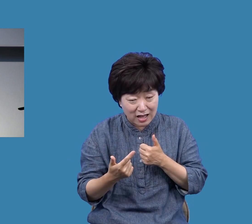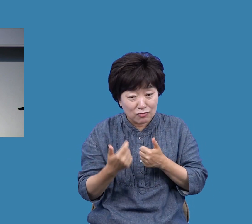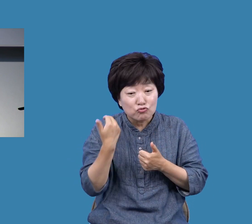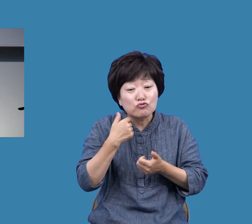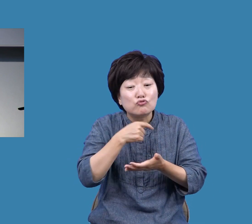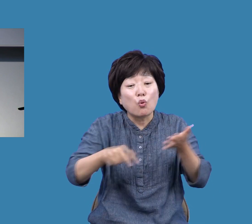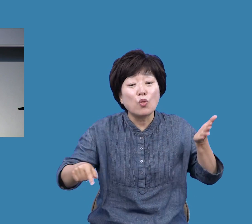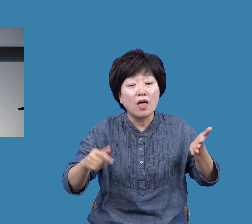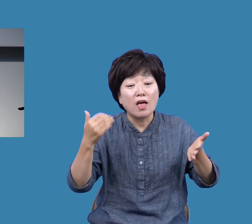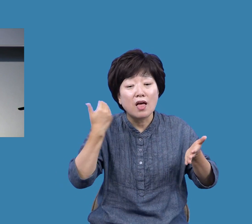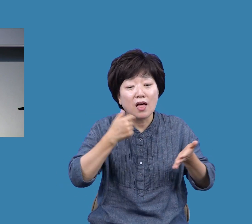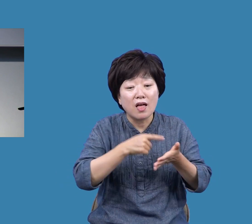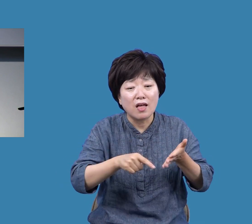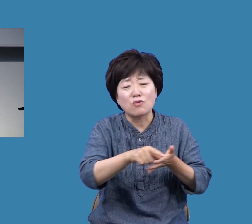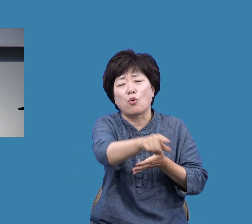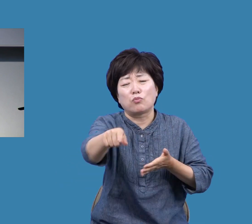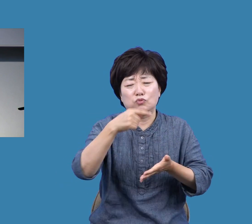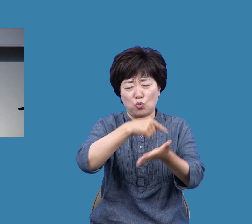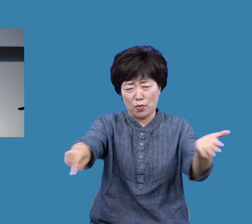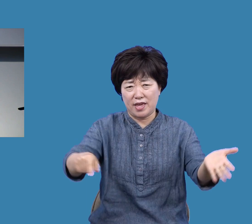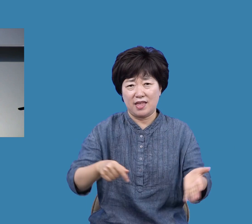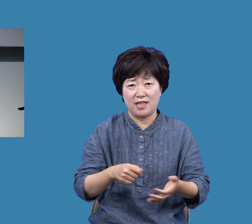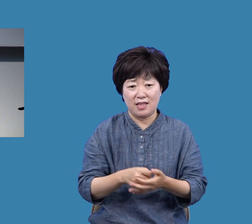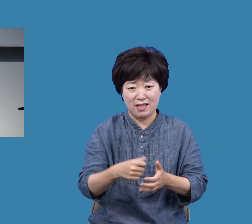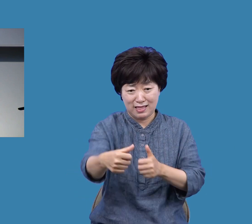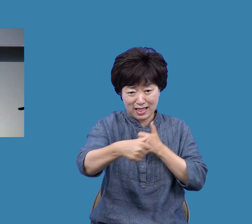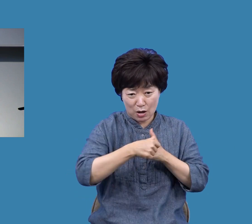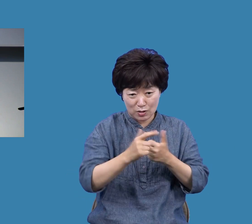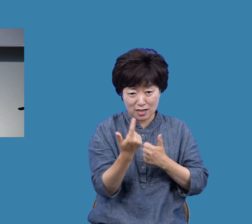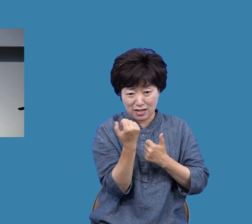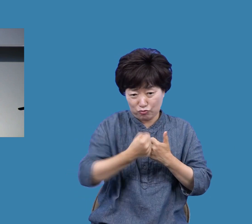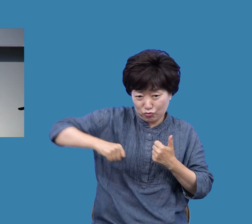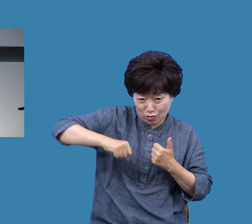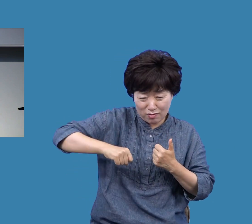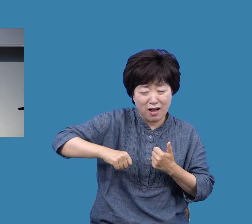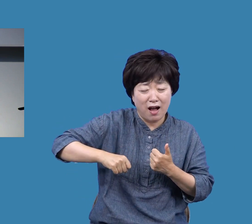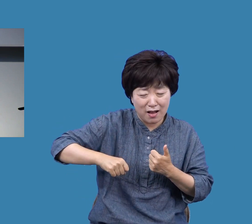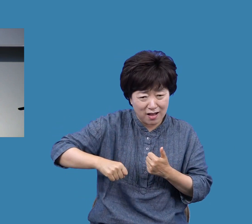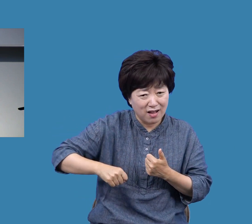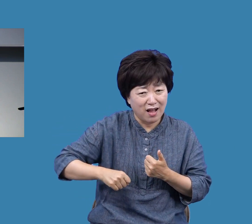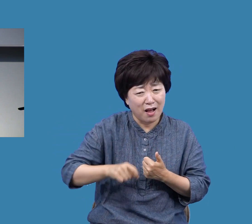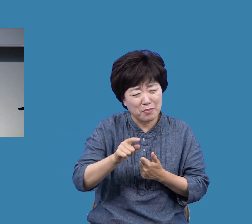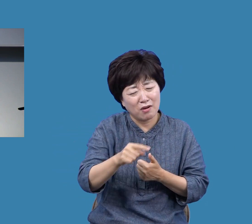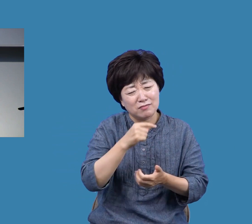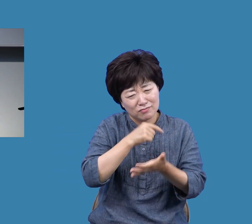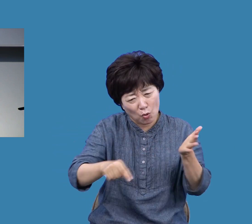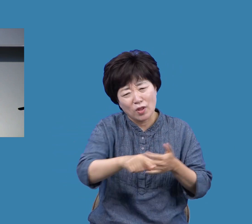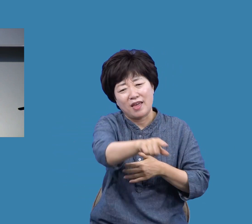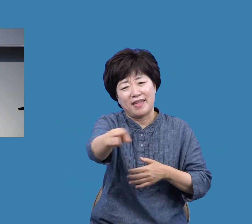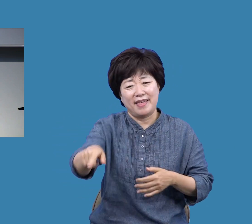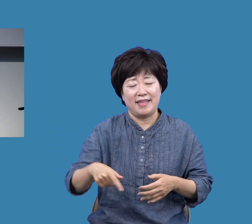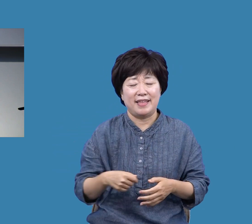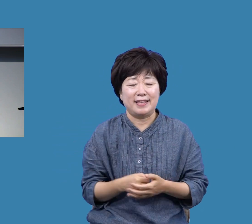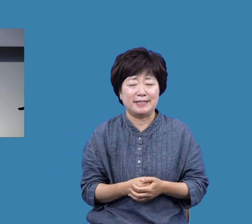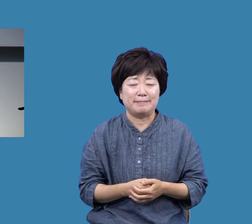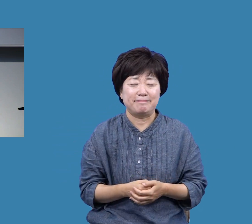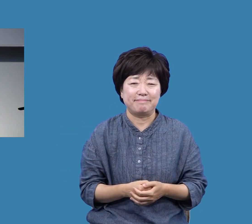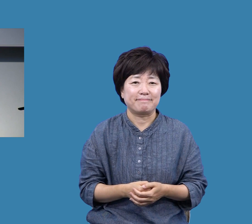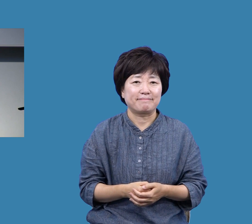거예요? 여러분한테 피해가 가는 거예요. 이렇게 얘기한다고 알아들으려나 모르겠네.